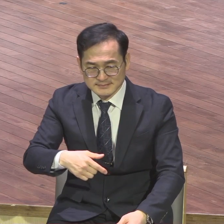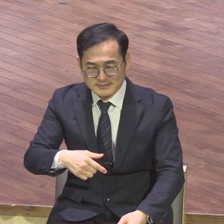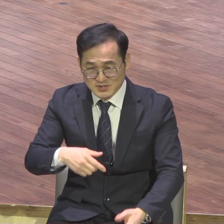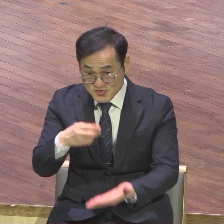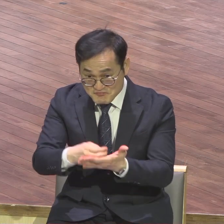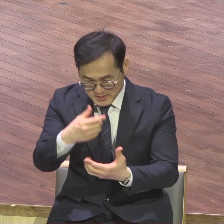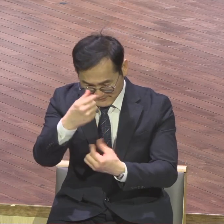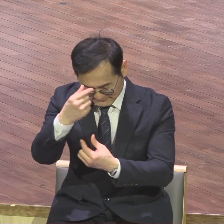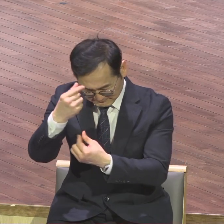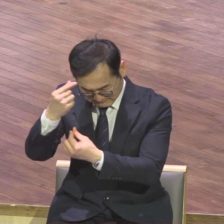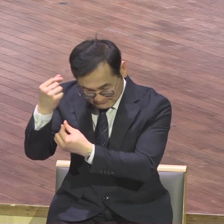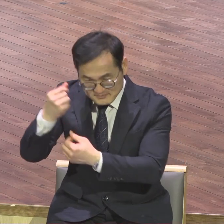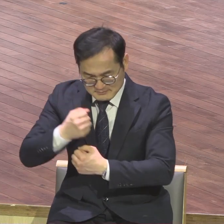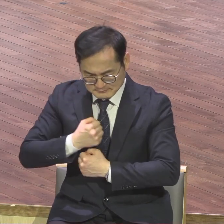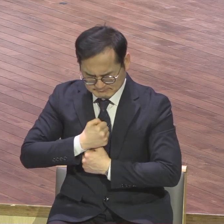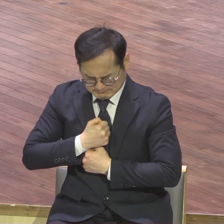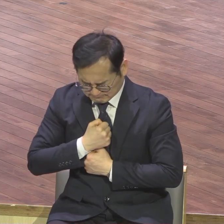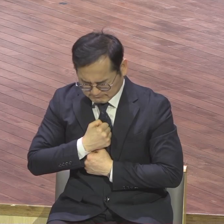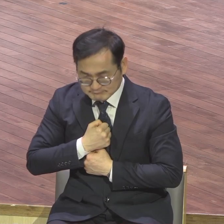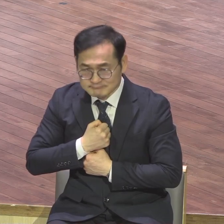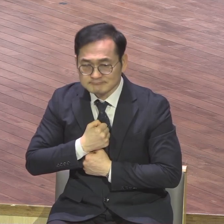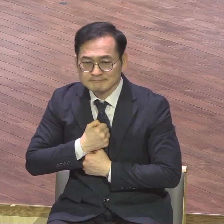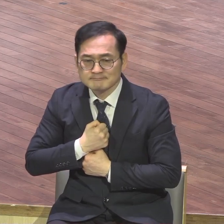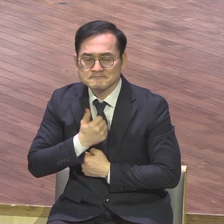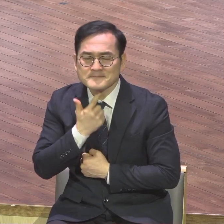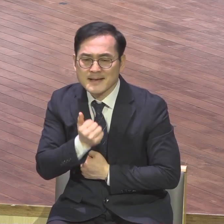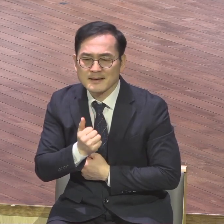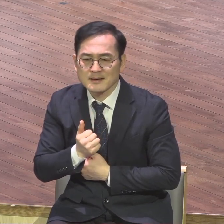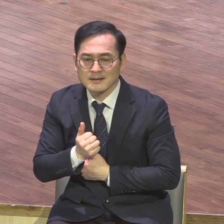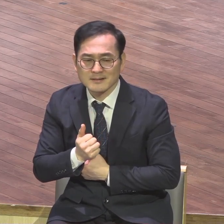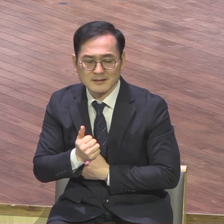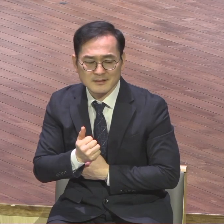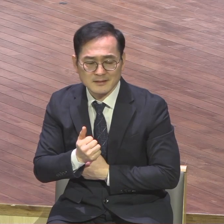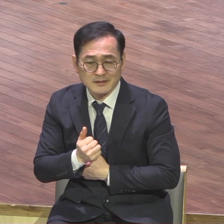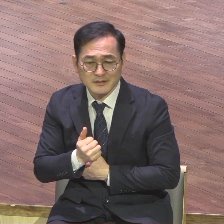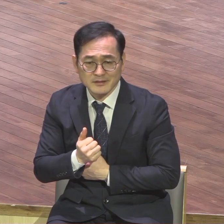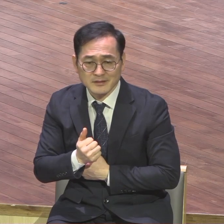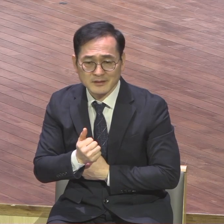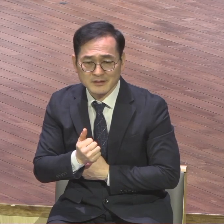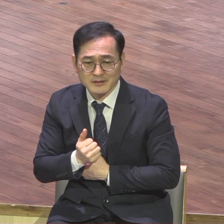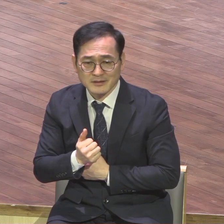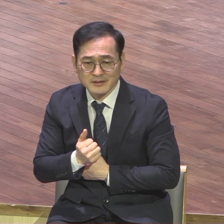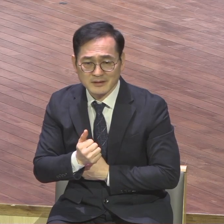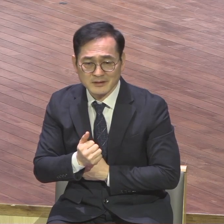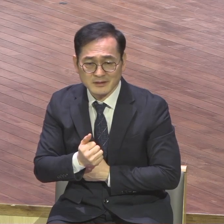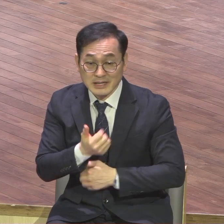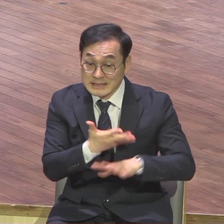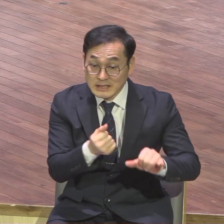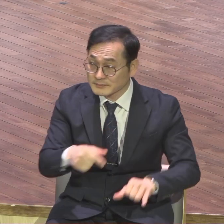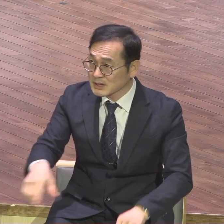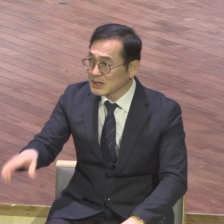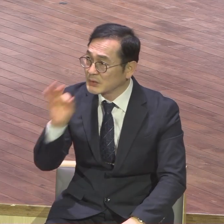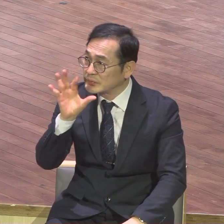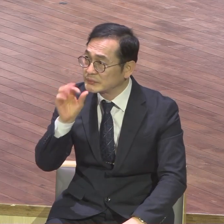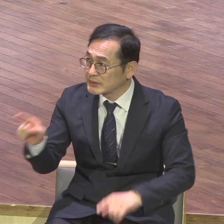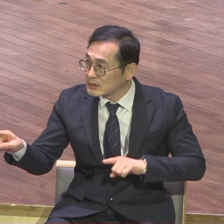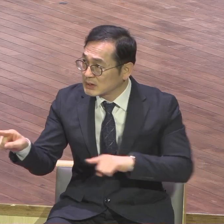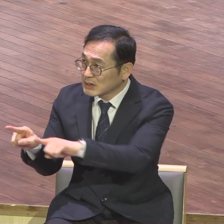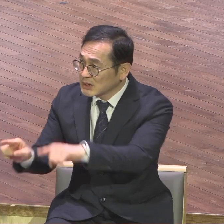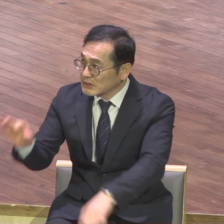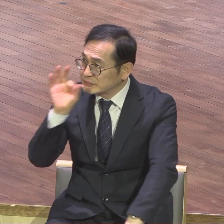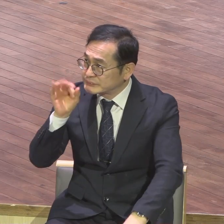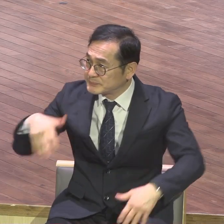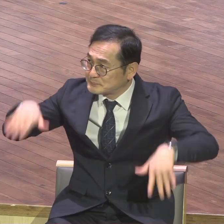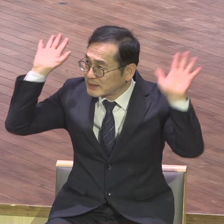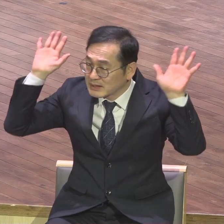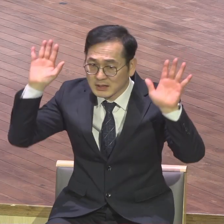과거에. 그렇게 율법을 철저히 지키면서 타의 최종을 불허하는 그런 내가 삶을 살았던